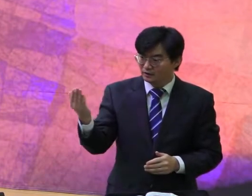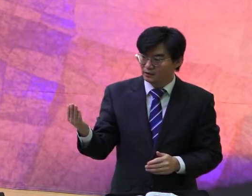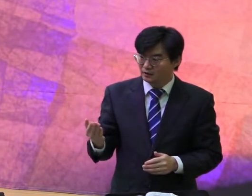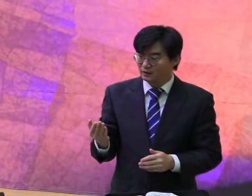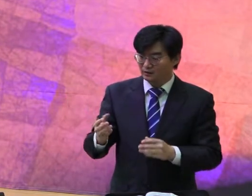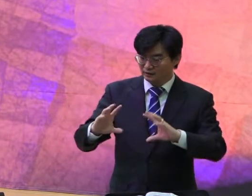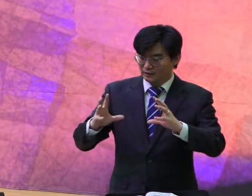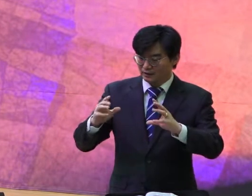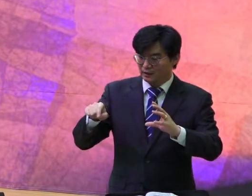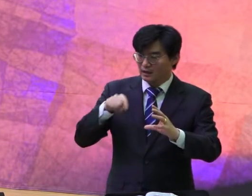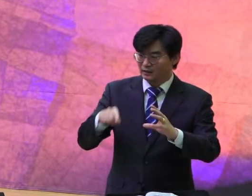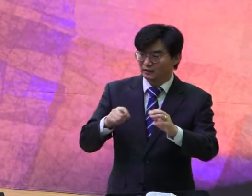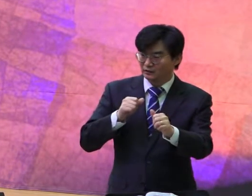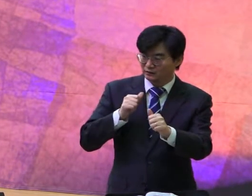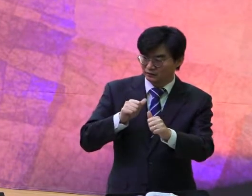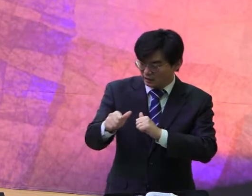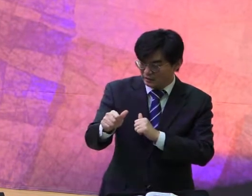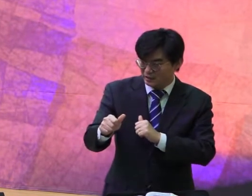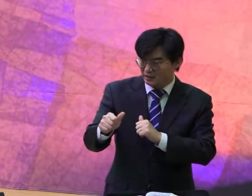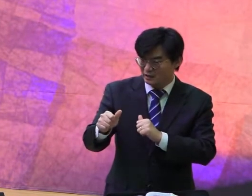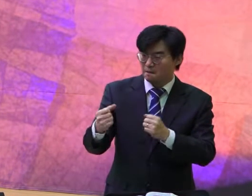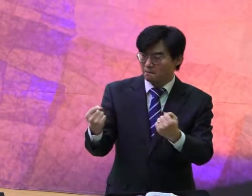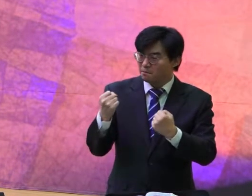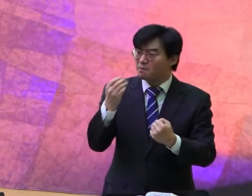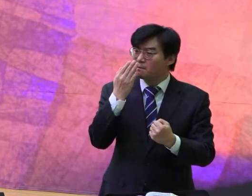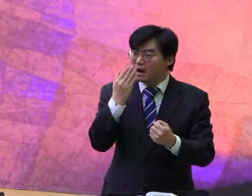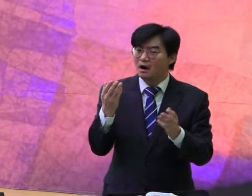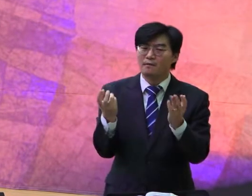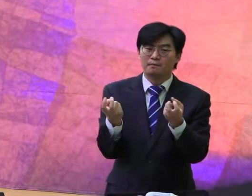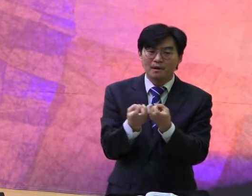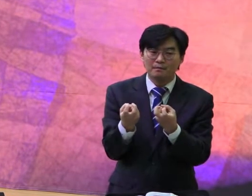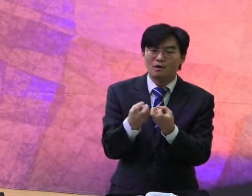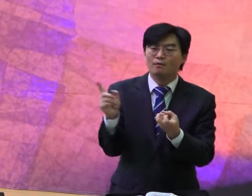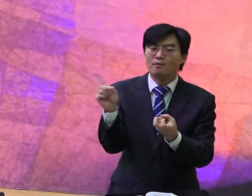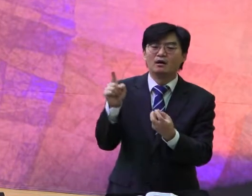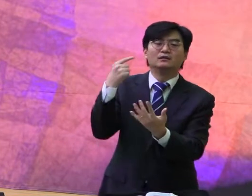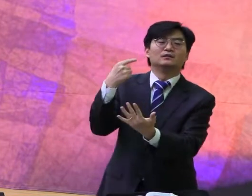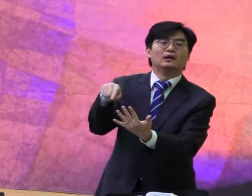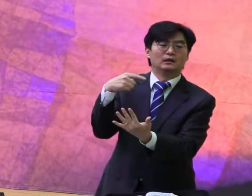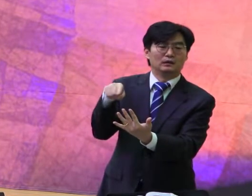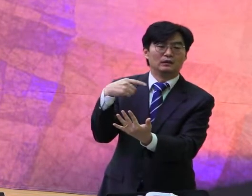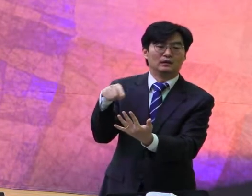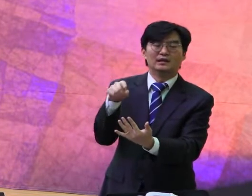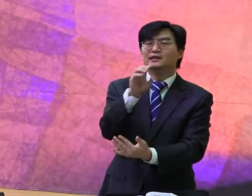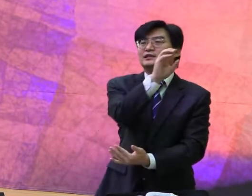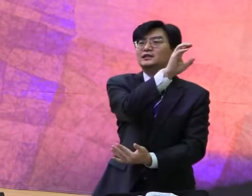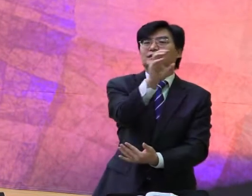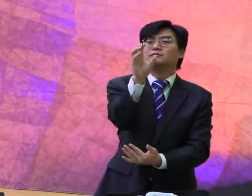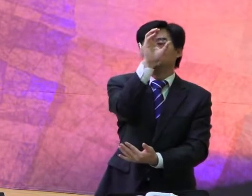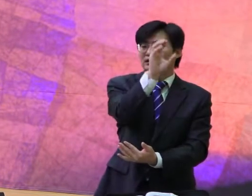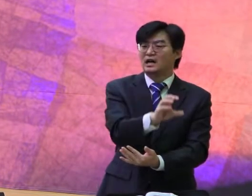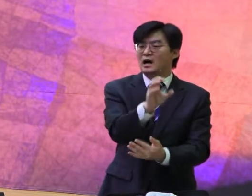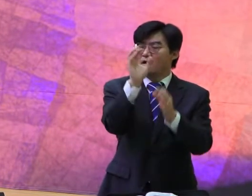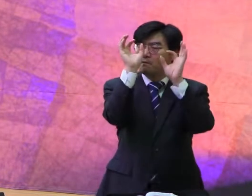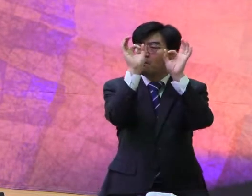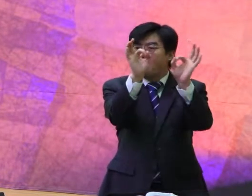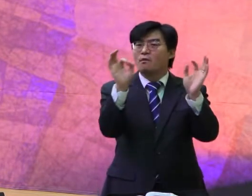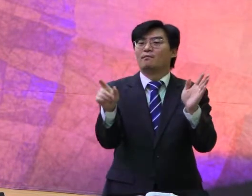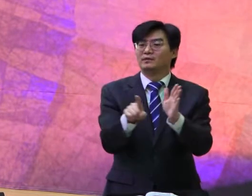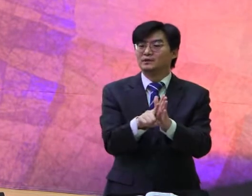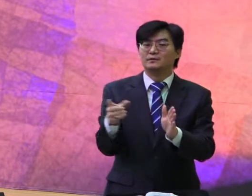십자가였습니다. 그래서 제자들은 흩어져서 그들의 복음 전하는 사역을 감당할 때에 복음이라는